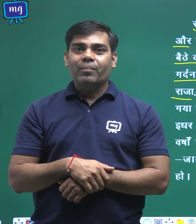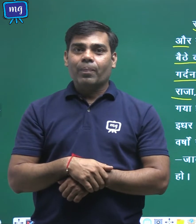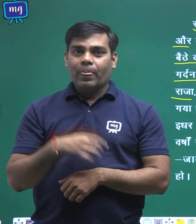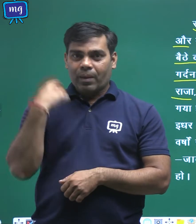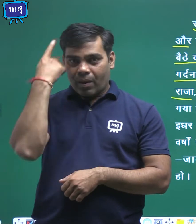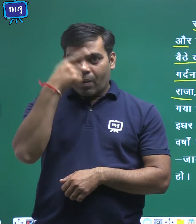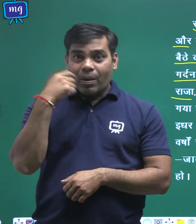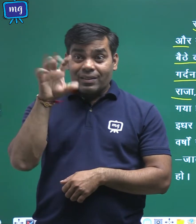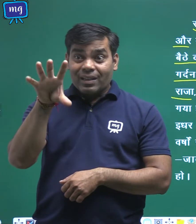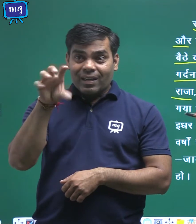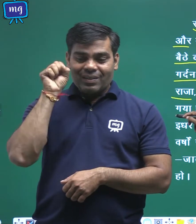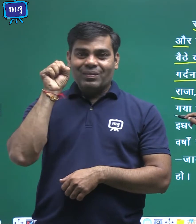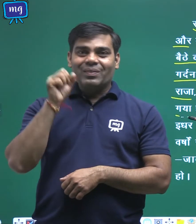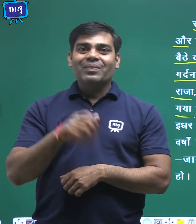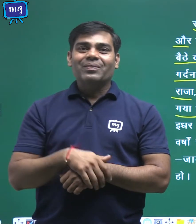पहचान गया हूँ।